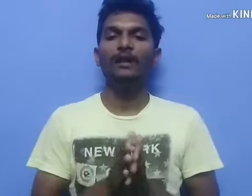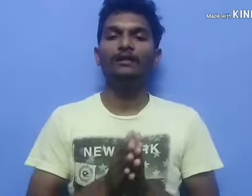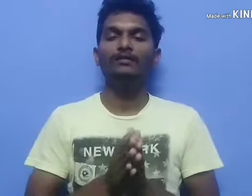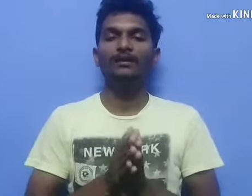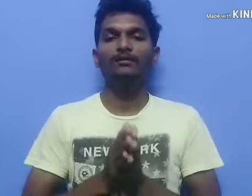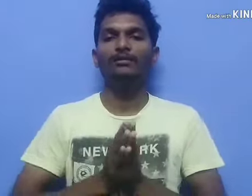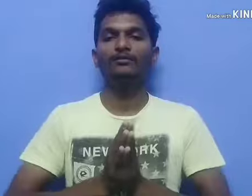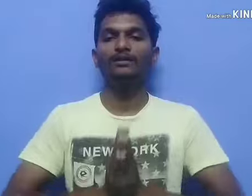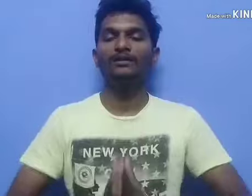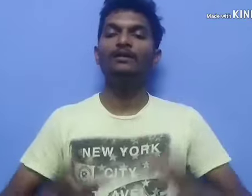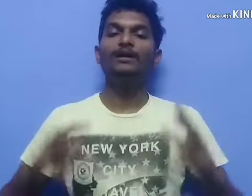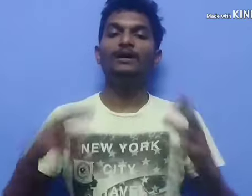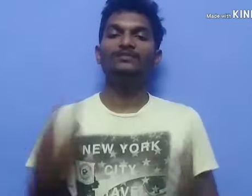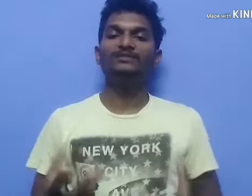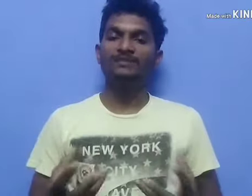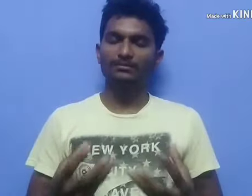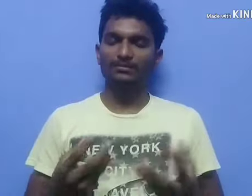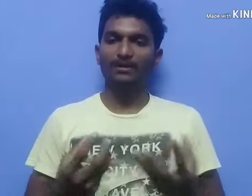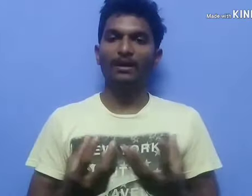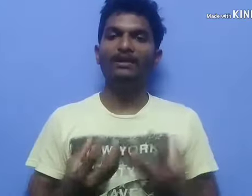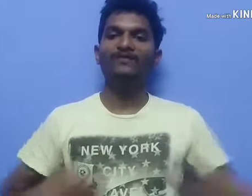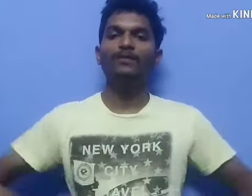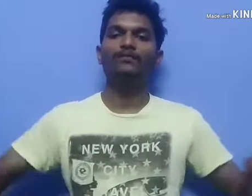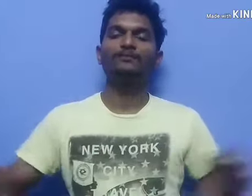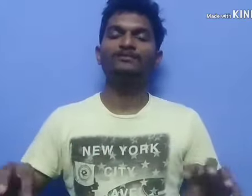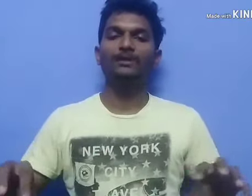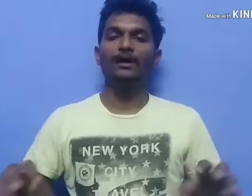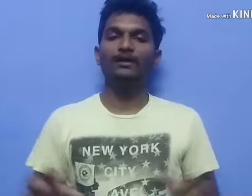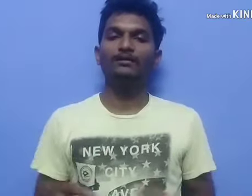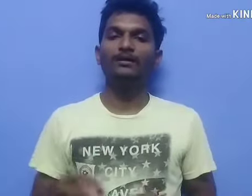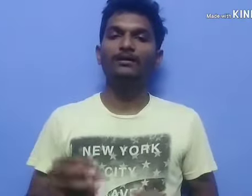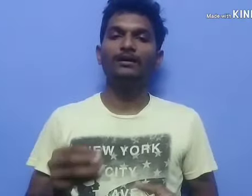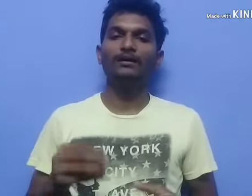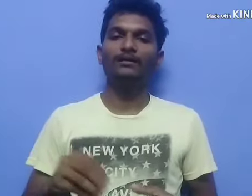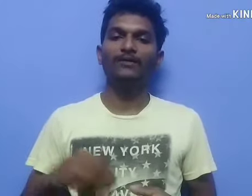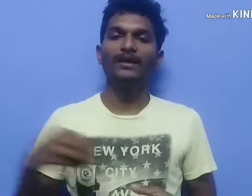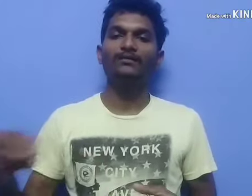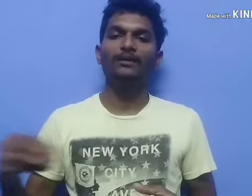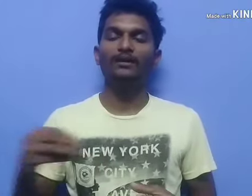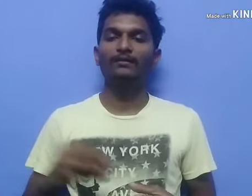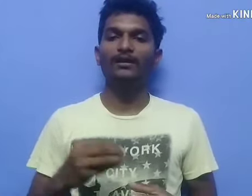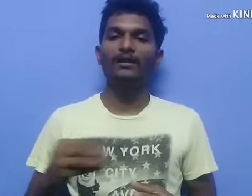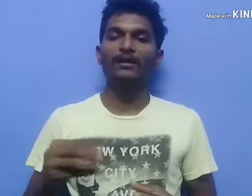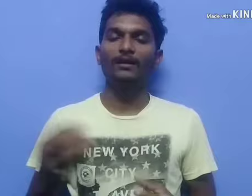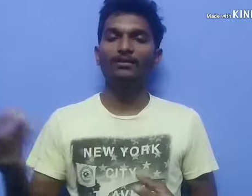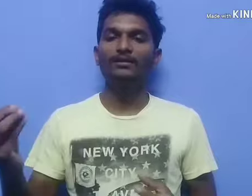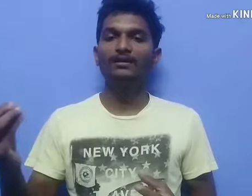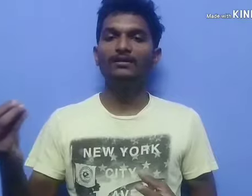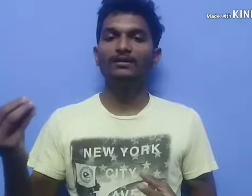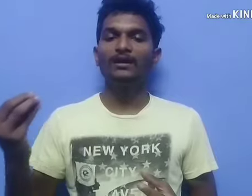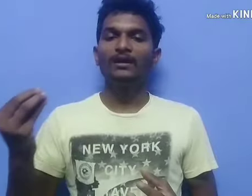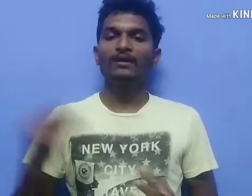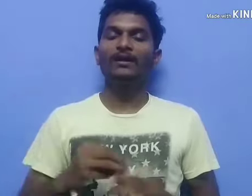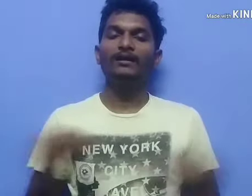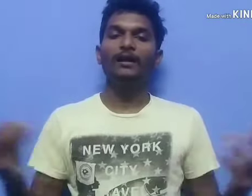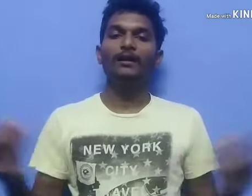4th என்னது அப்படின்னு பார்த்தீங்கன்னா பிஸ்னஸ், மல்டிபிள் ஃப்ரெண்ட்ஸில், அதாவது வேறு வேறு ரிலேட்டட் நம்மளுக்கு வந்து ரிலேட்டடாக இல்லை